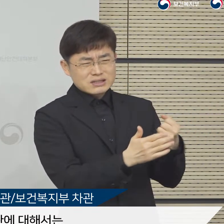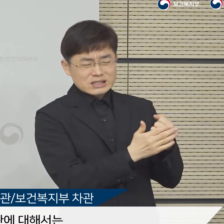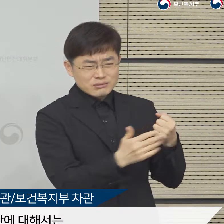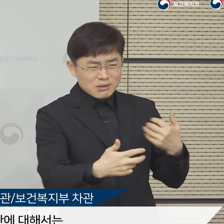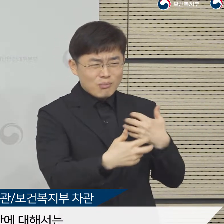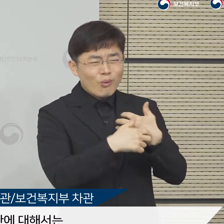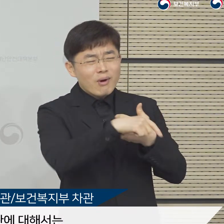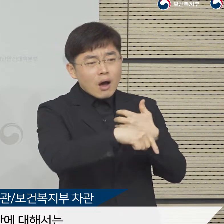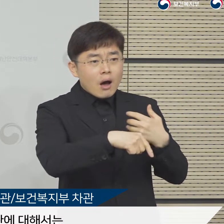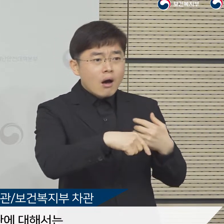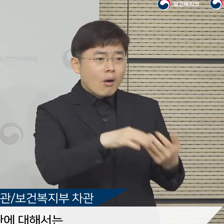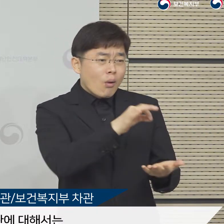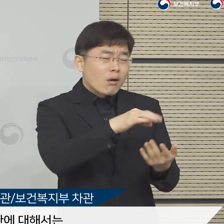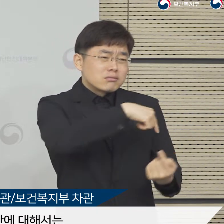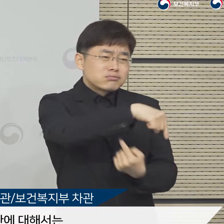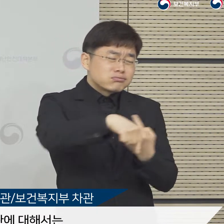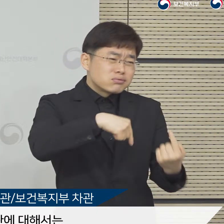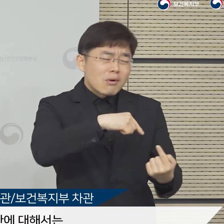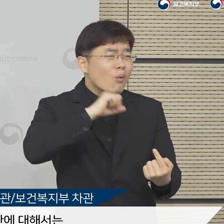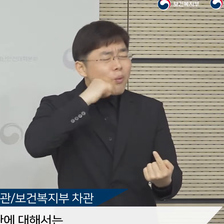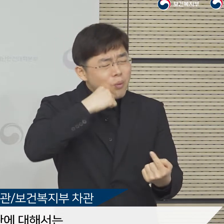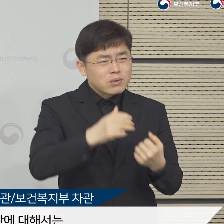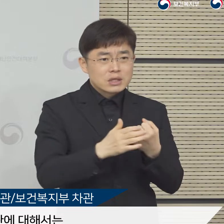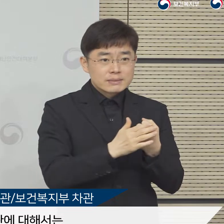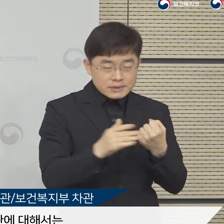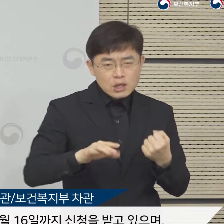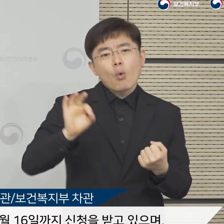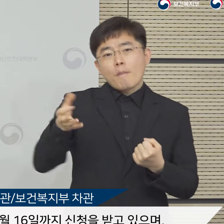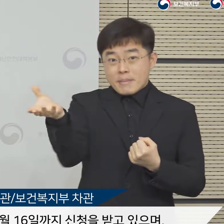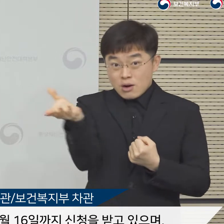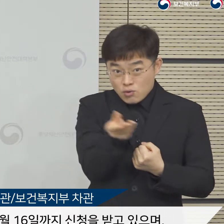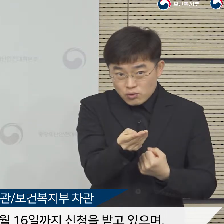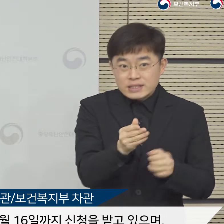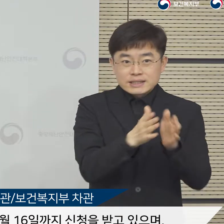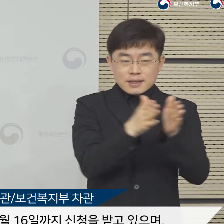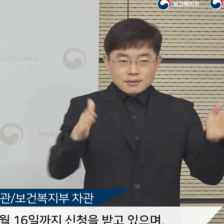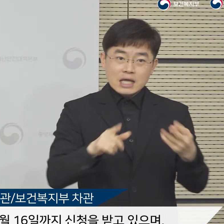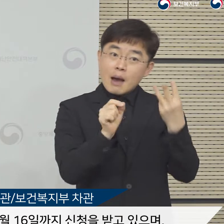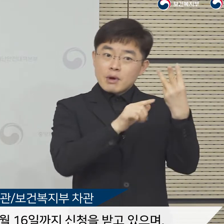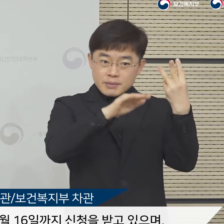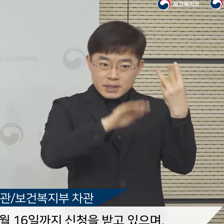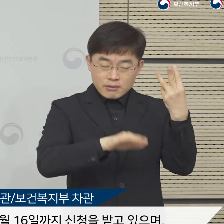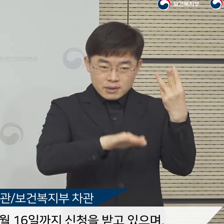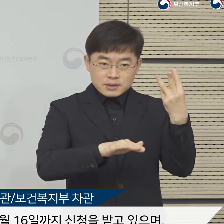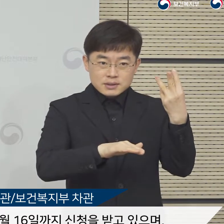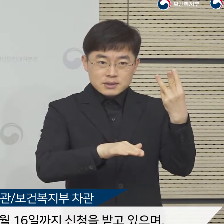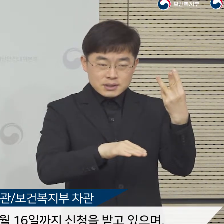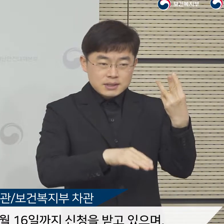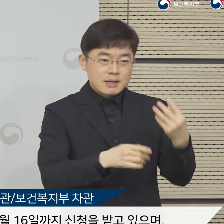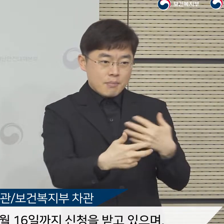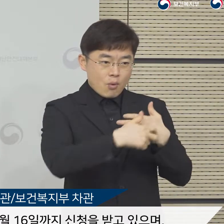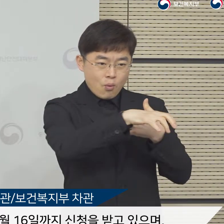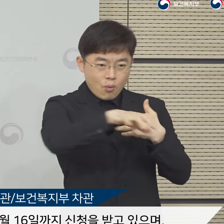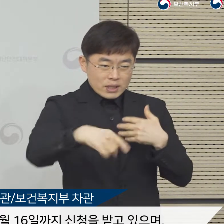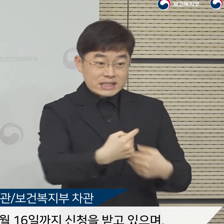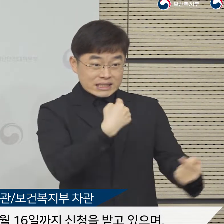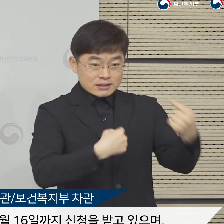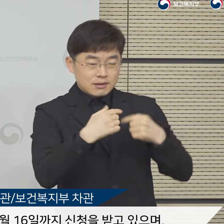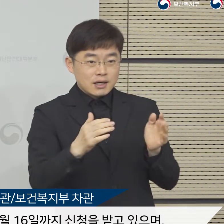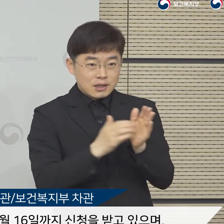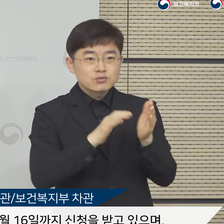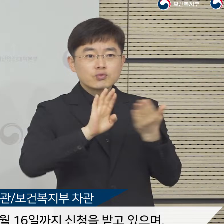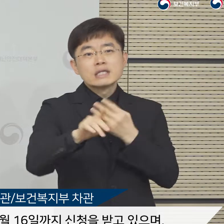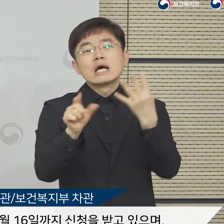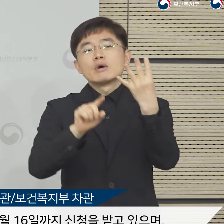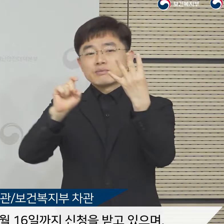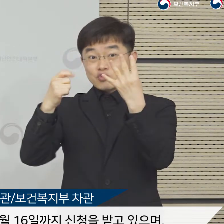의료기관에 대해서는 융자 사업도 추진하고 있습니다. 3월 말에 금융기관 선정을 완료해서 오는